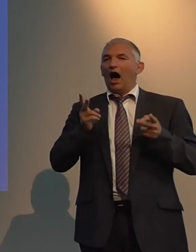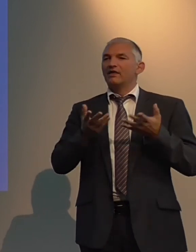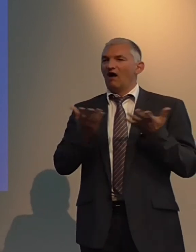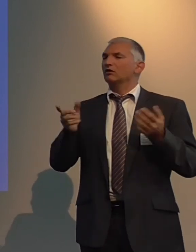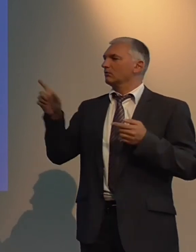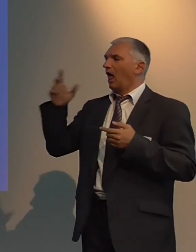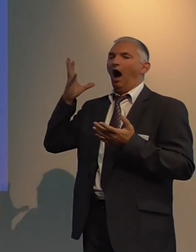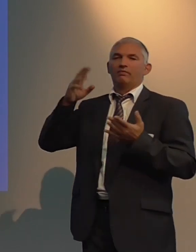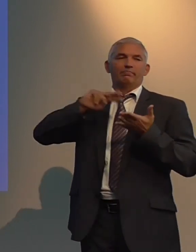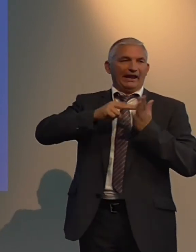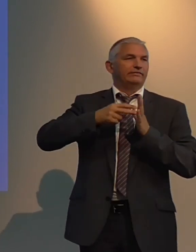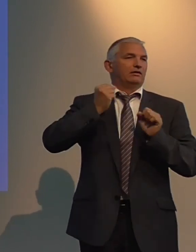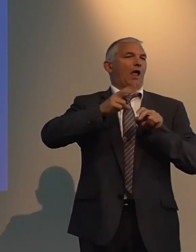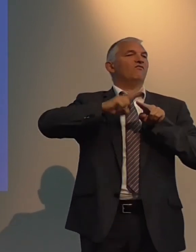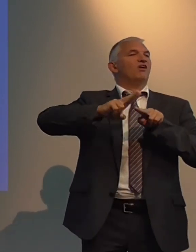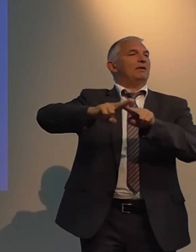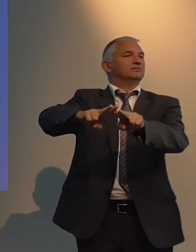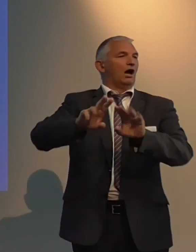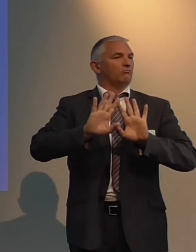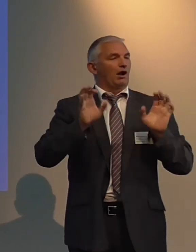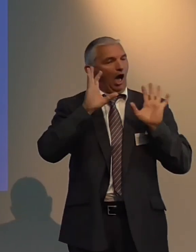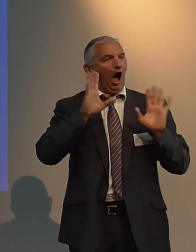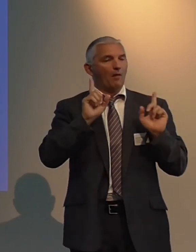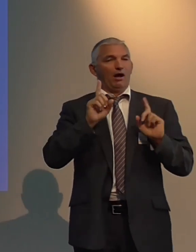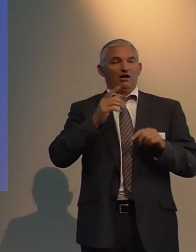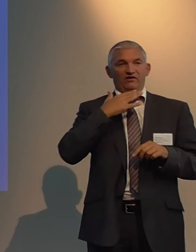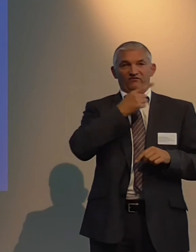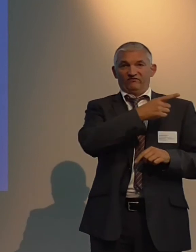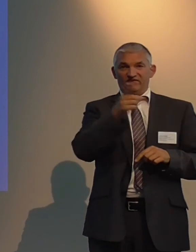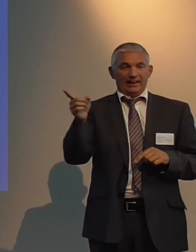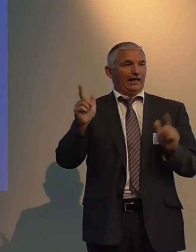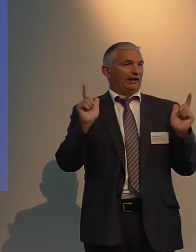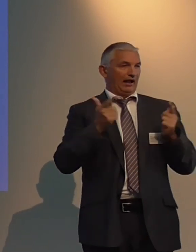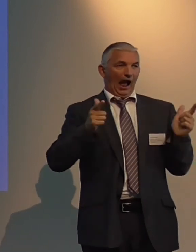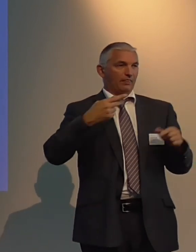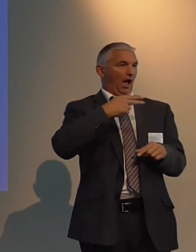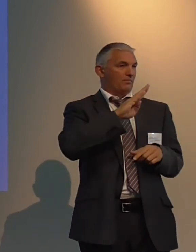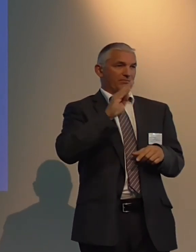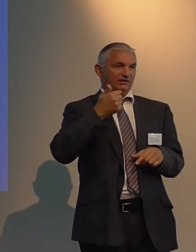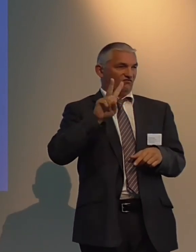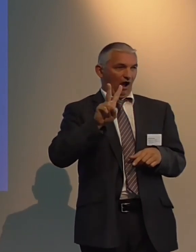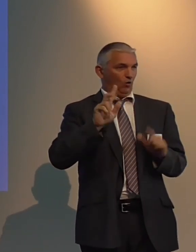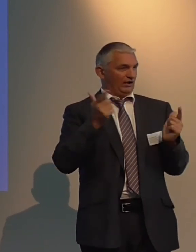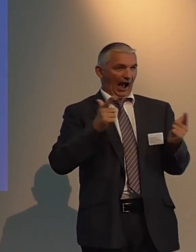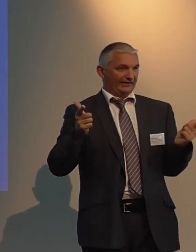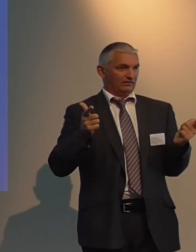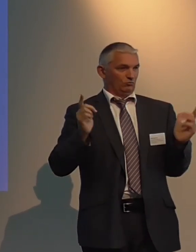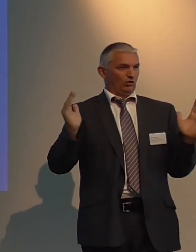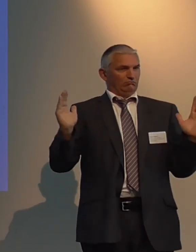Das ist echt schade, weil man kann die Technik sicherlich verbessern. aber viele, die kein